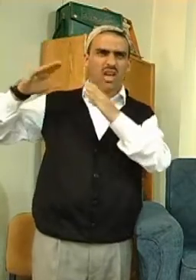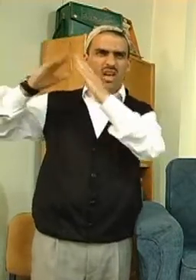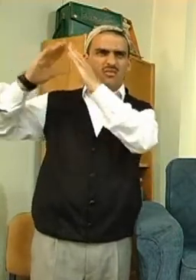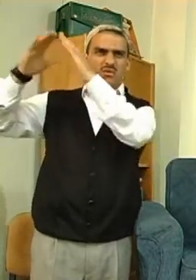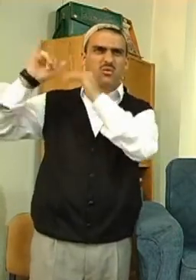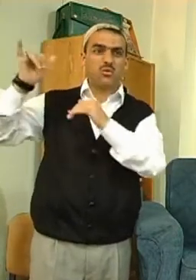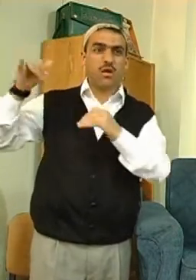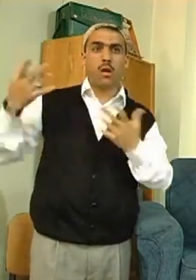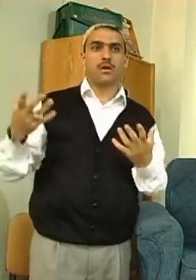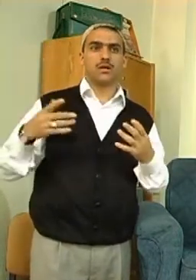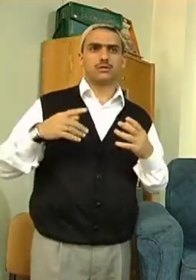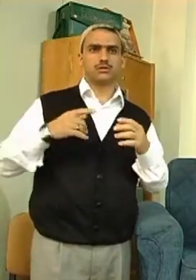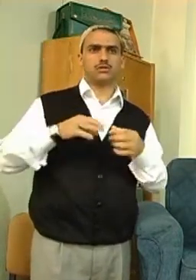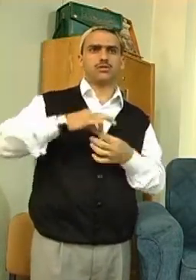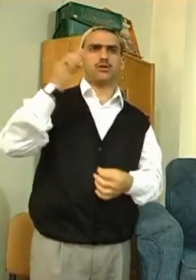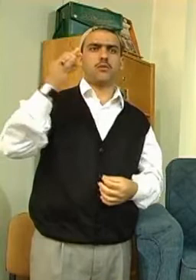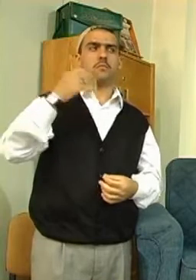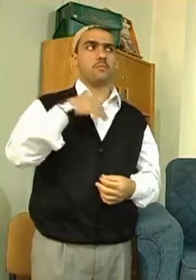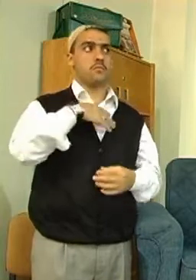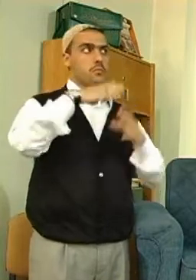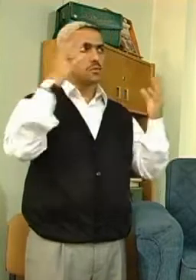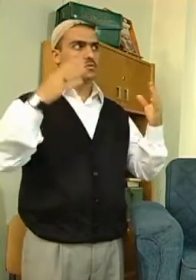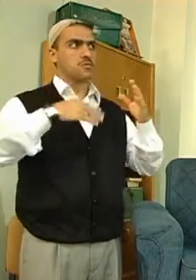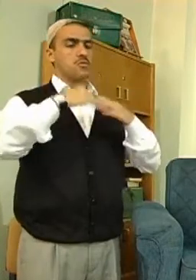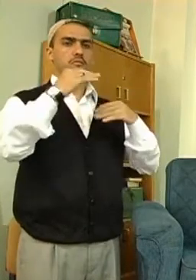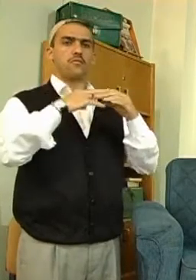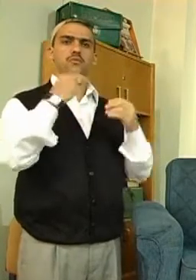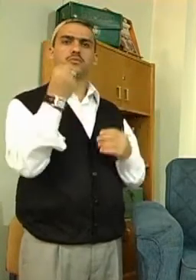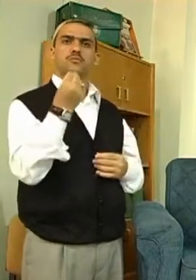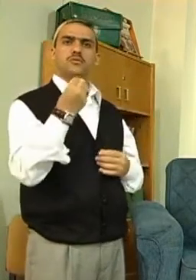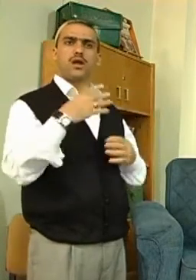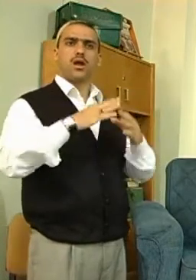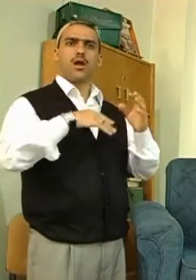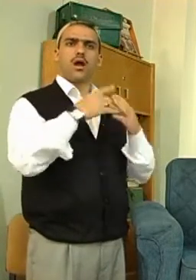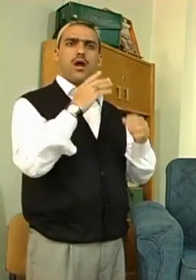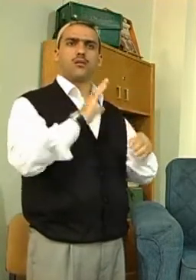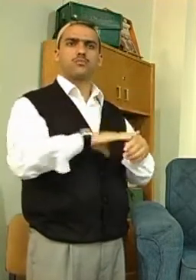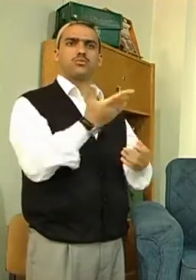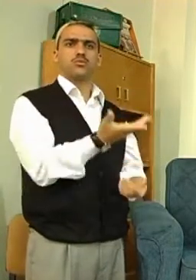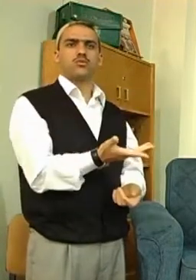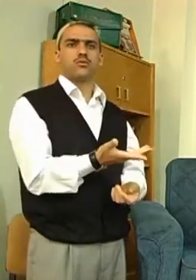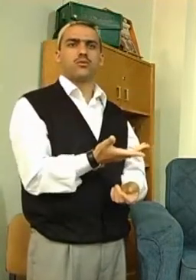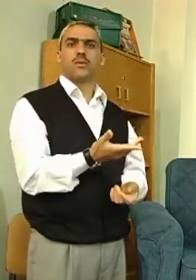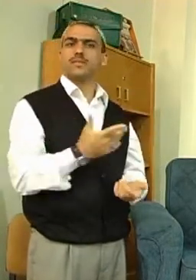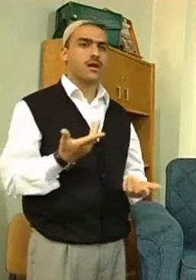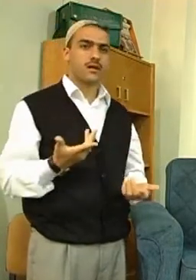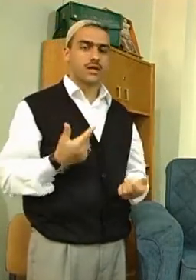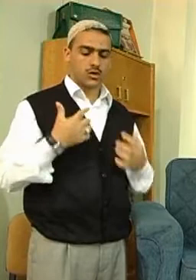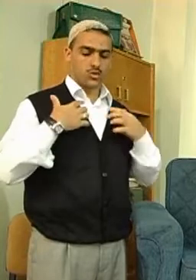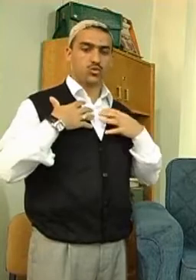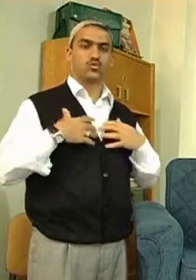de böyle çok mükemmel olmuş. Onun için ahsen takvim manasını insan ruhunda aramak lazım. Ve bu ders de